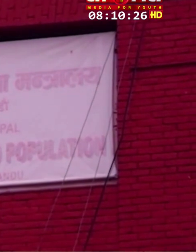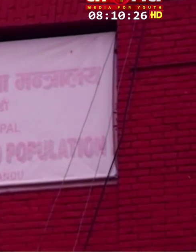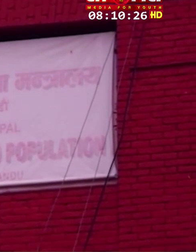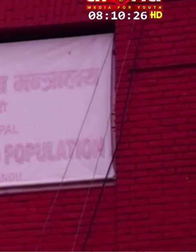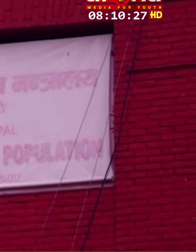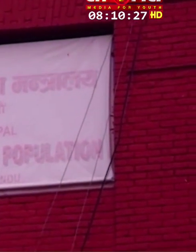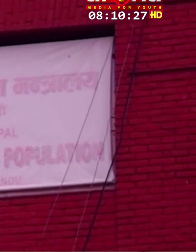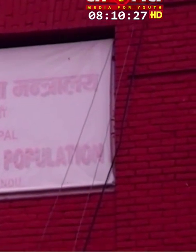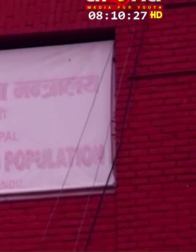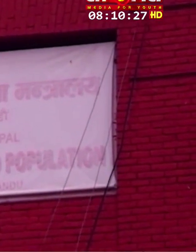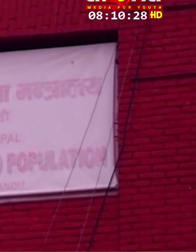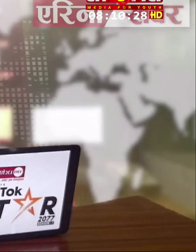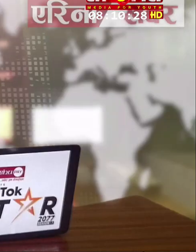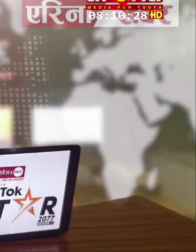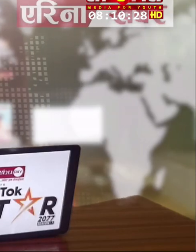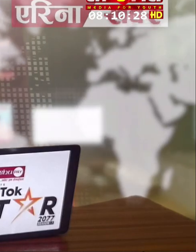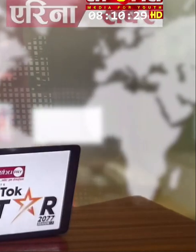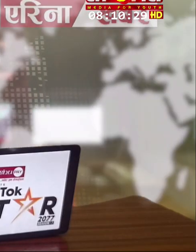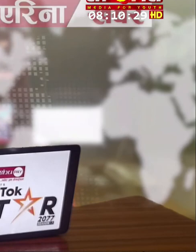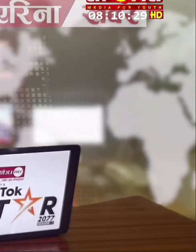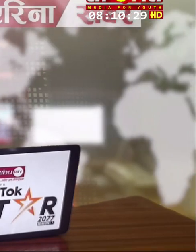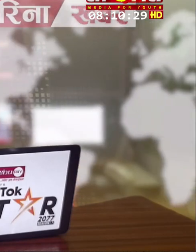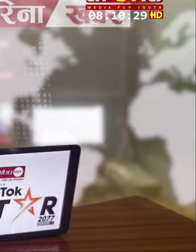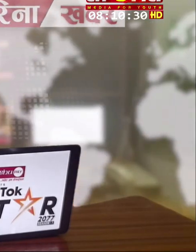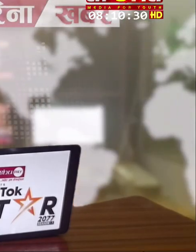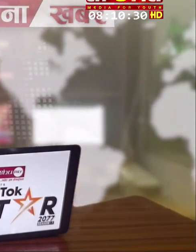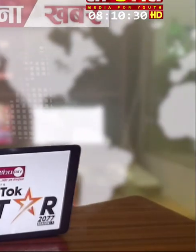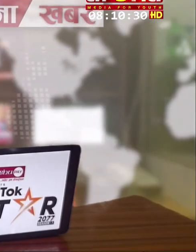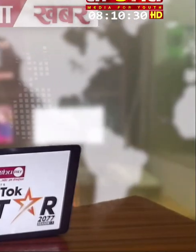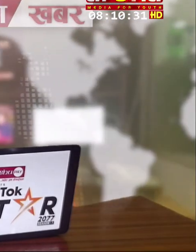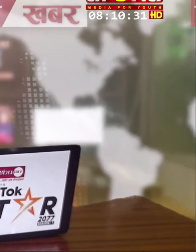क्वारेन्टाइनमा 172,266 रहेको मन्त्रालयले जनाएको छ।